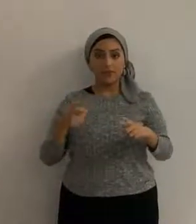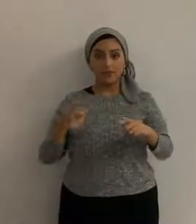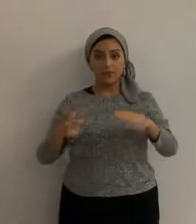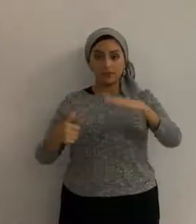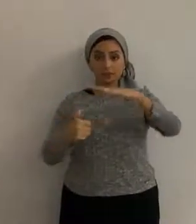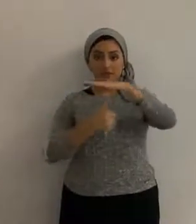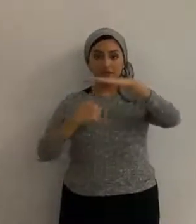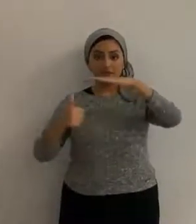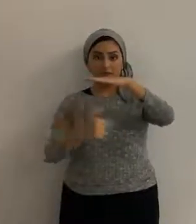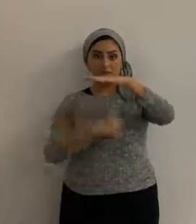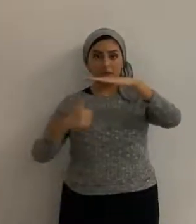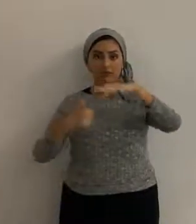duro